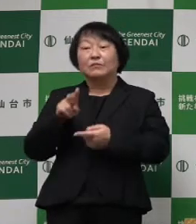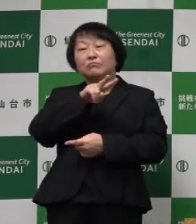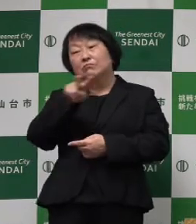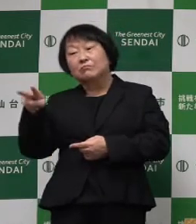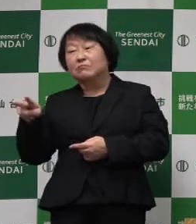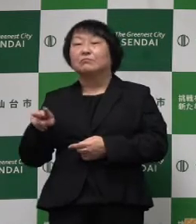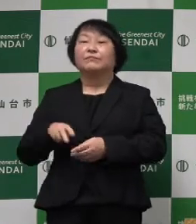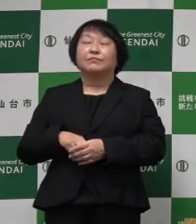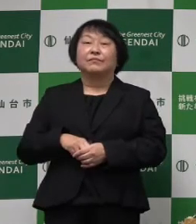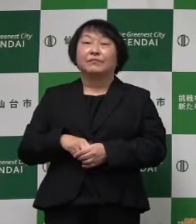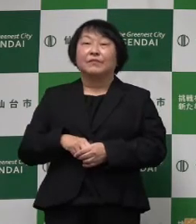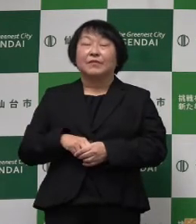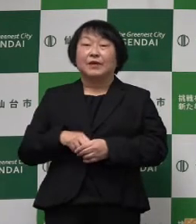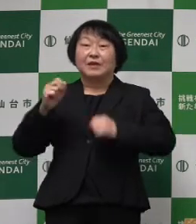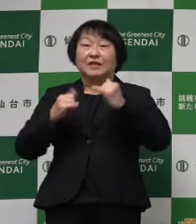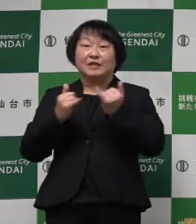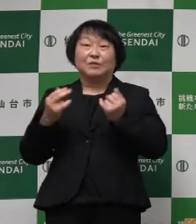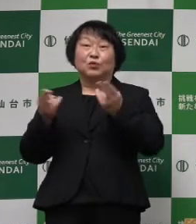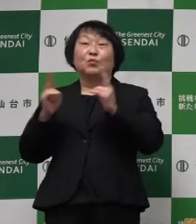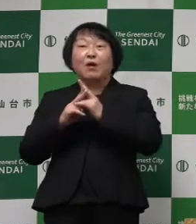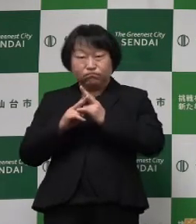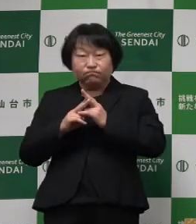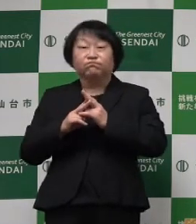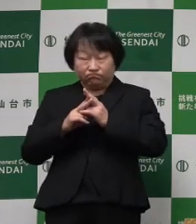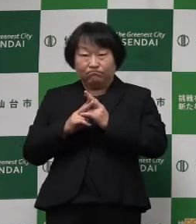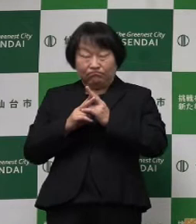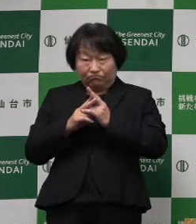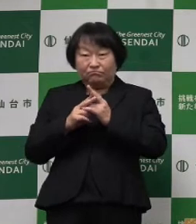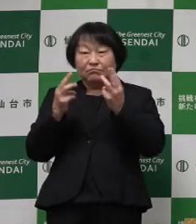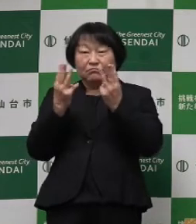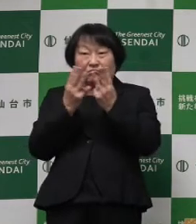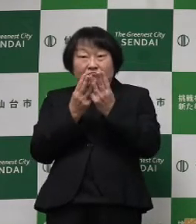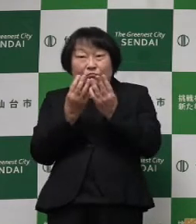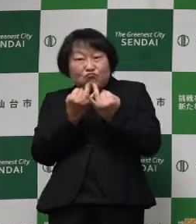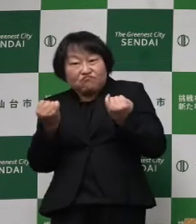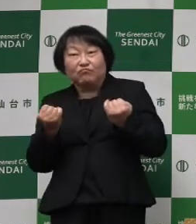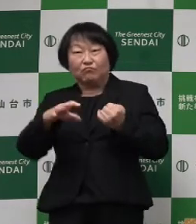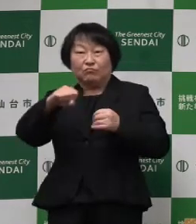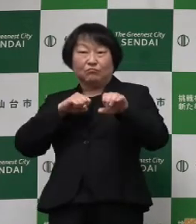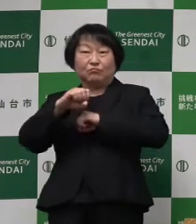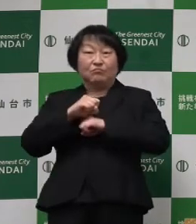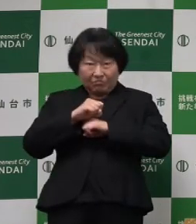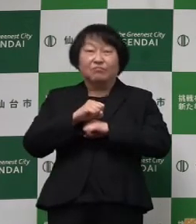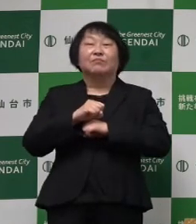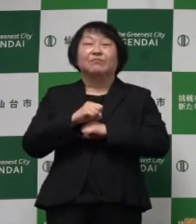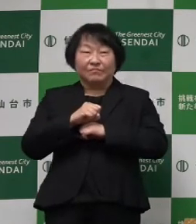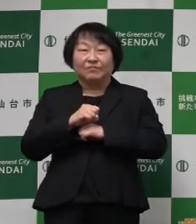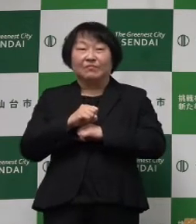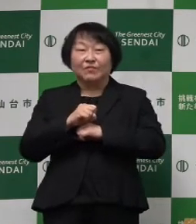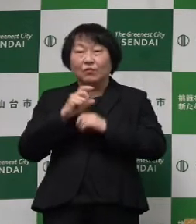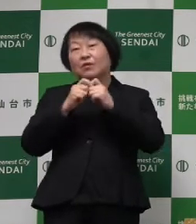ね、自民党が絶対安定多数を確保して日本維新の会が第3党に躍進した